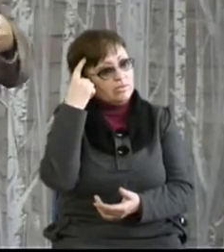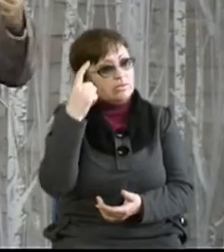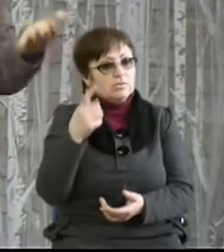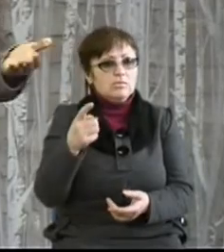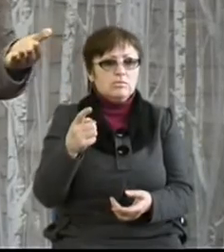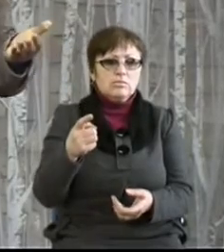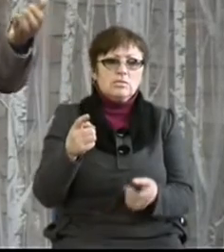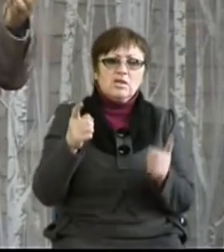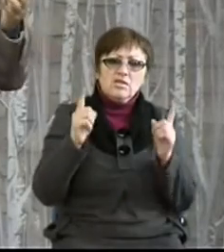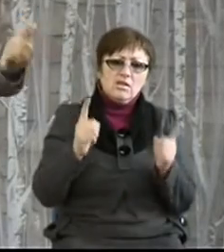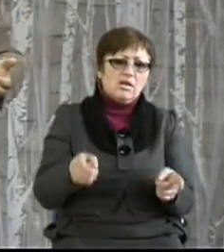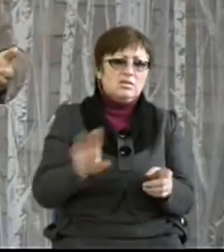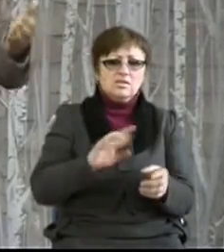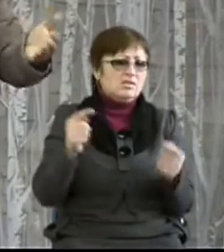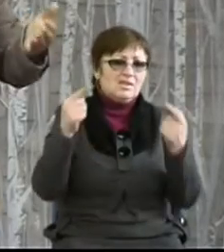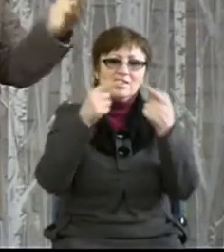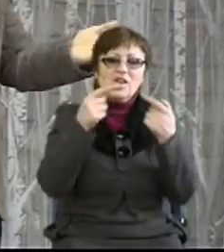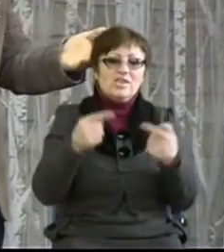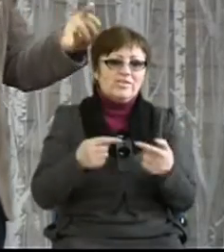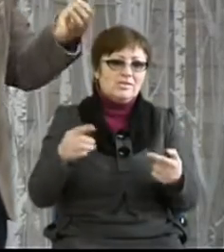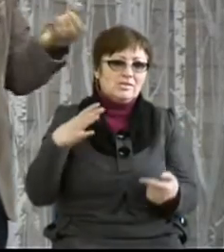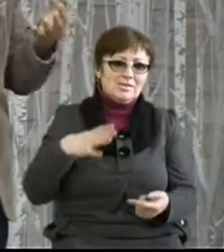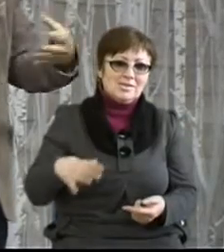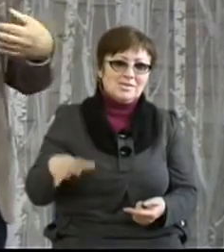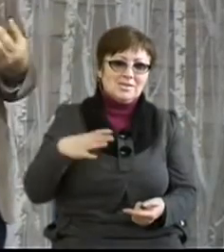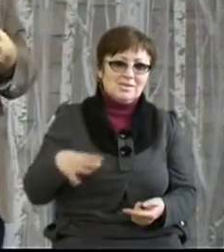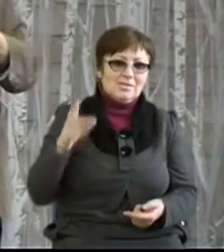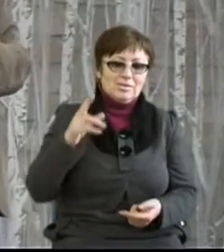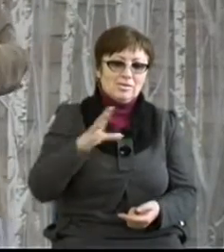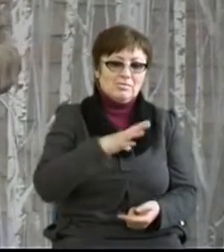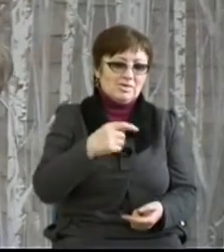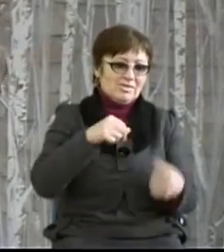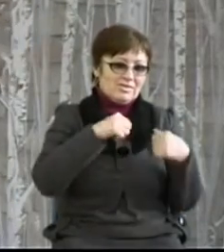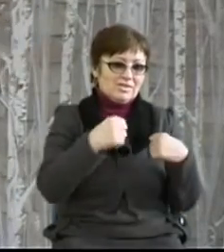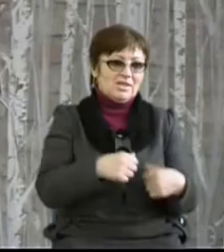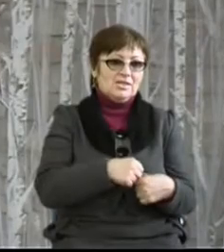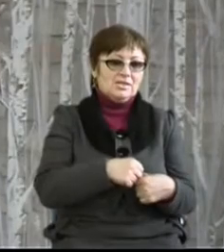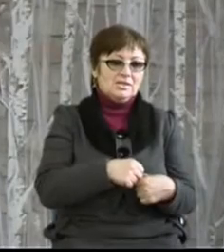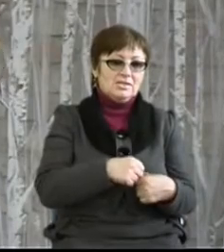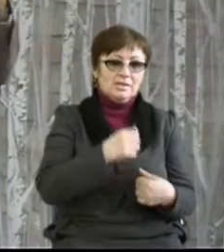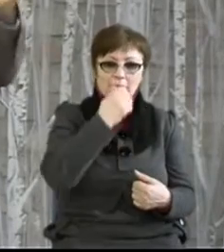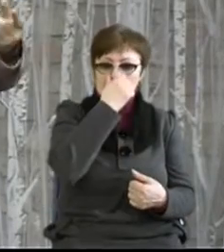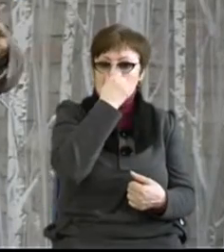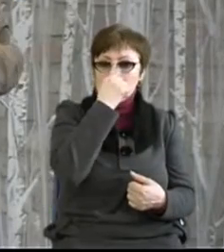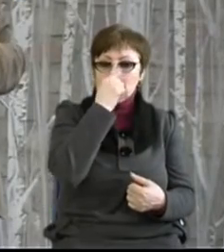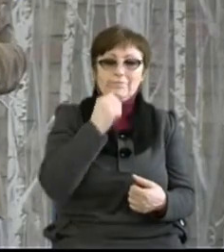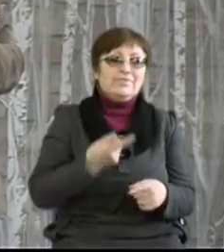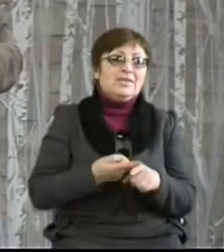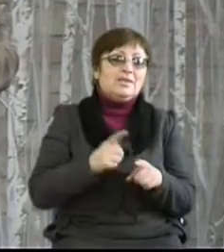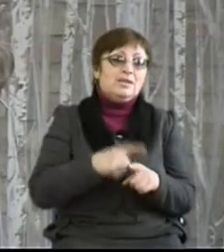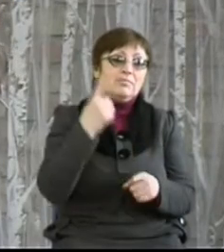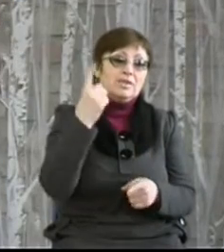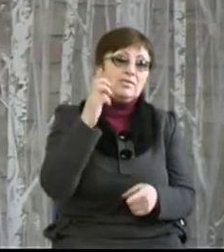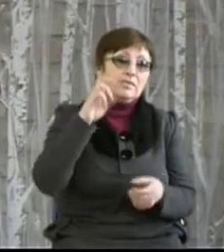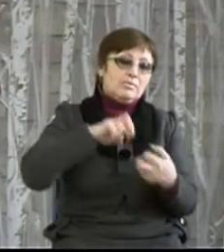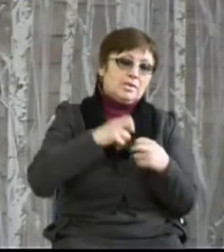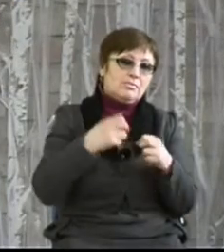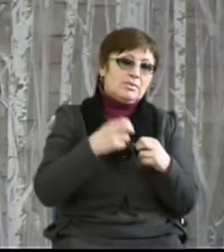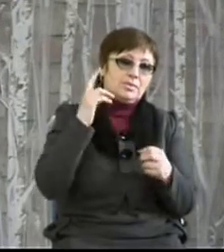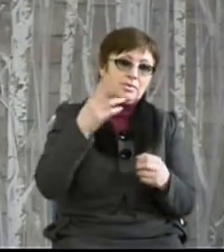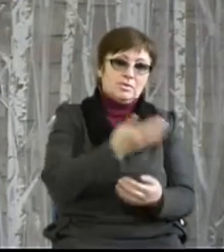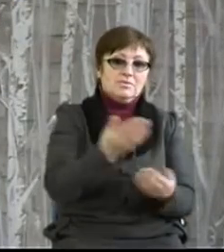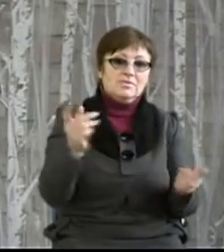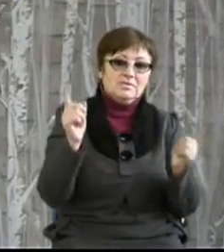что реальность, она не соответствовала тем ожиданиям, которые, может быть, были в его сердце. И вот это первая проблема, порой, с которой мы с вами